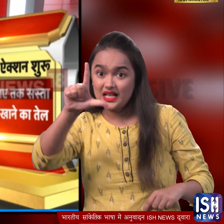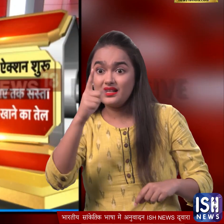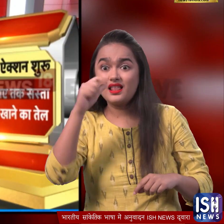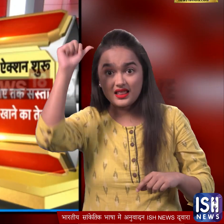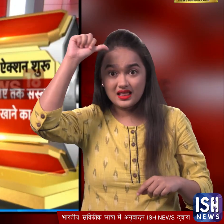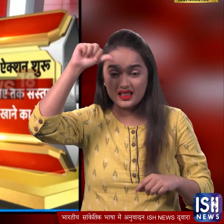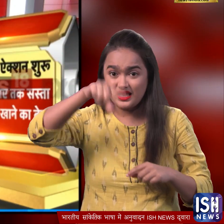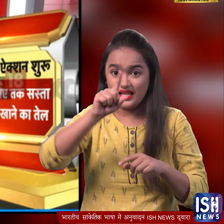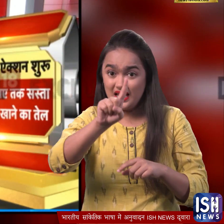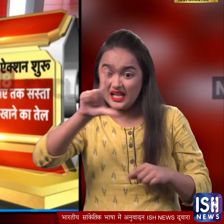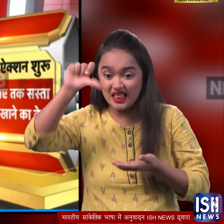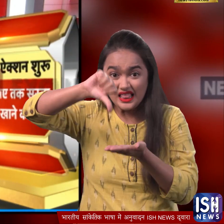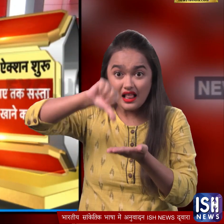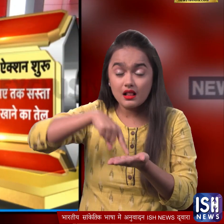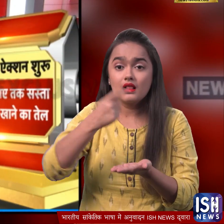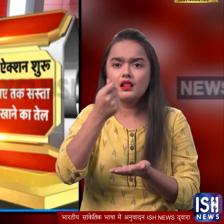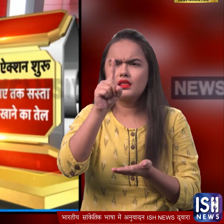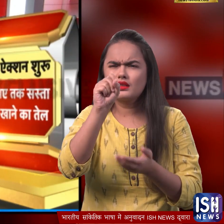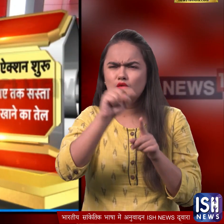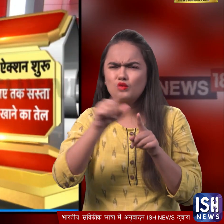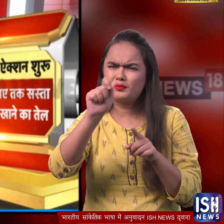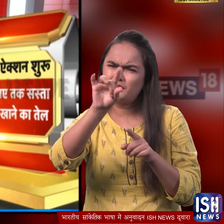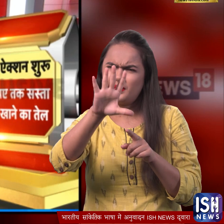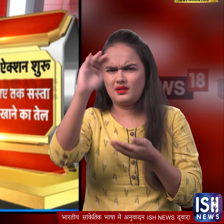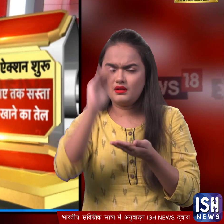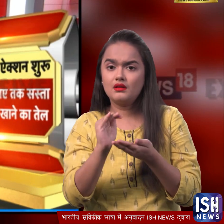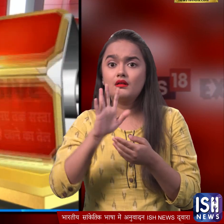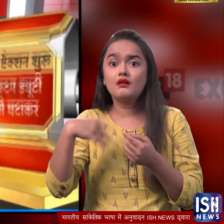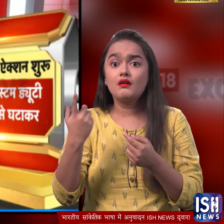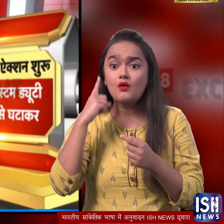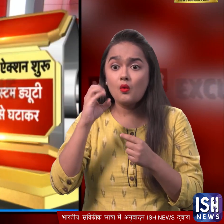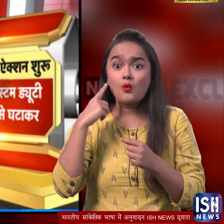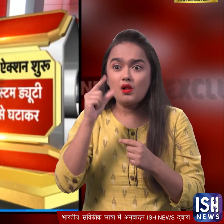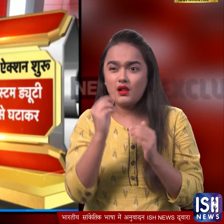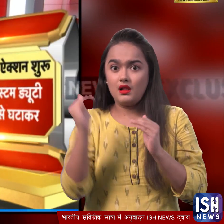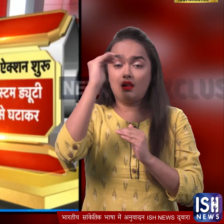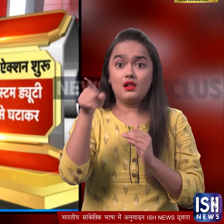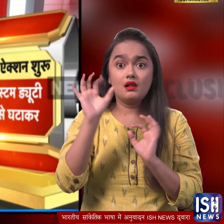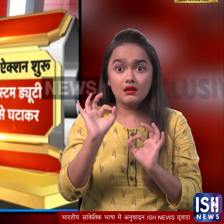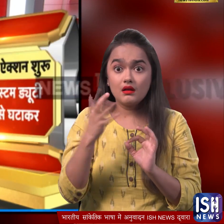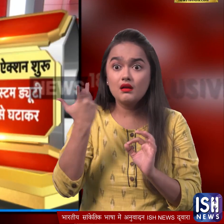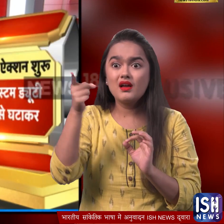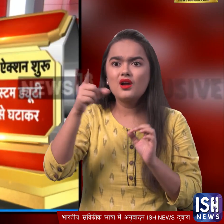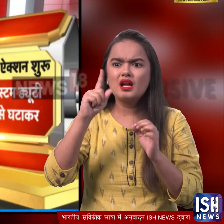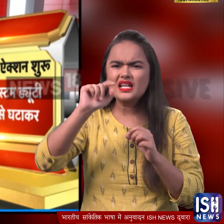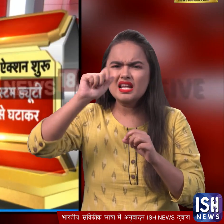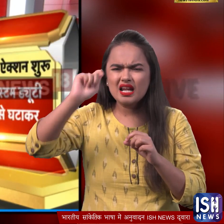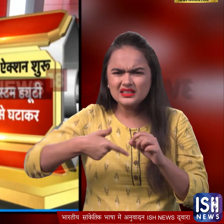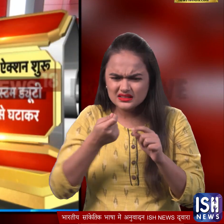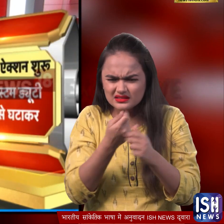की कीमत 10 से 15 रुपए तक कम हो सकती है। वहीं रिफाइंड ऑयल पर लगने वाली बेसिक कस्टम्स ड्यूटी को भी सरकार ने